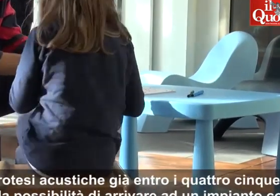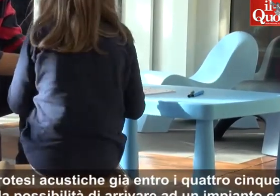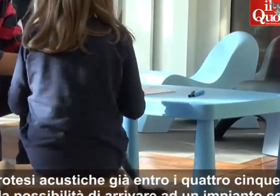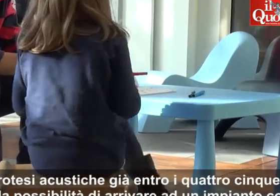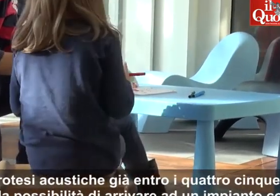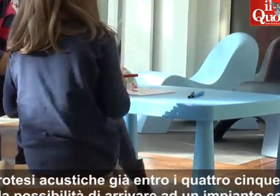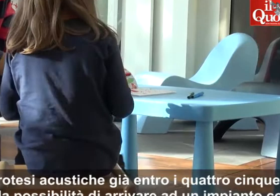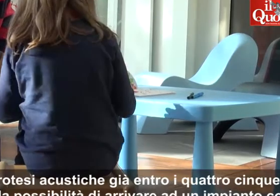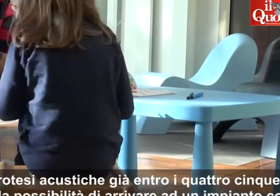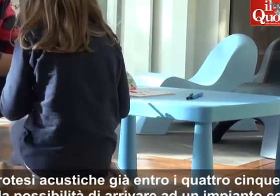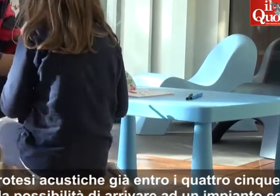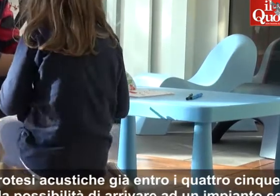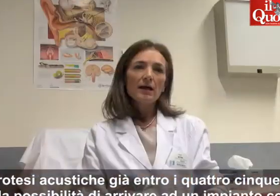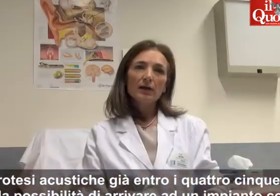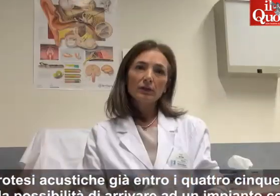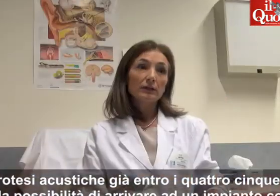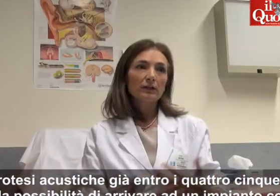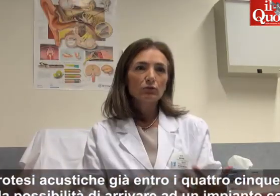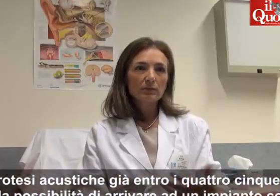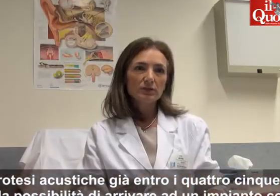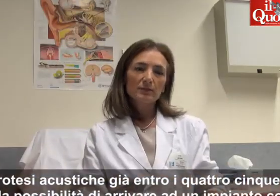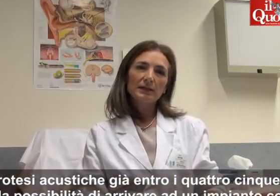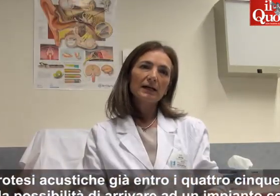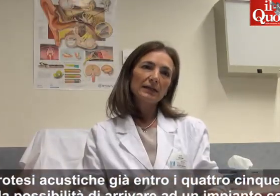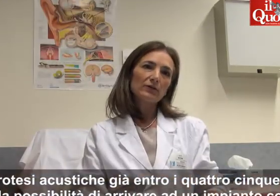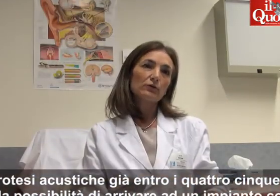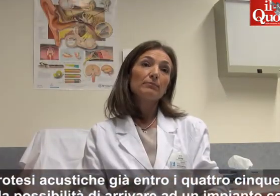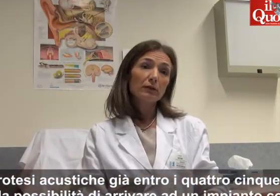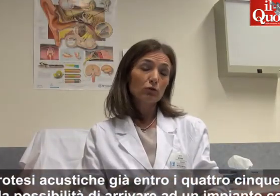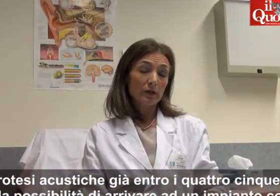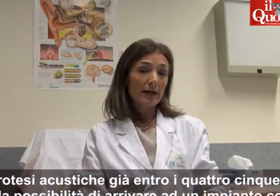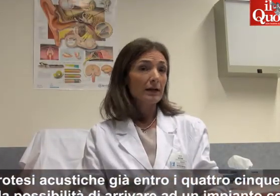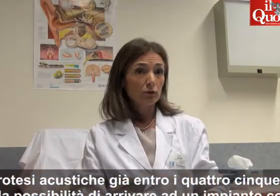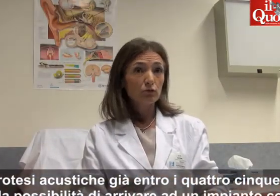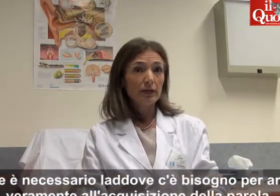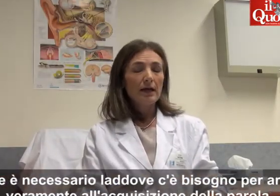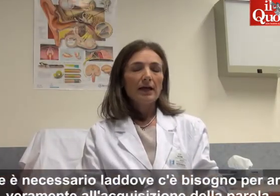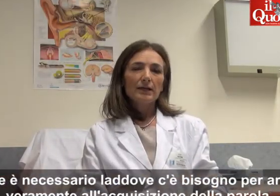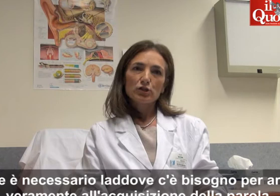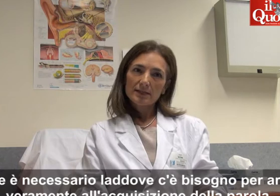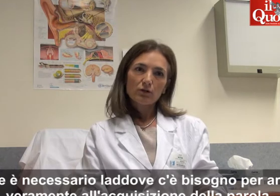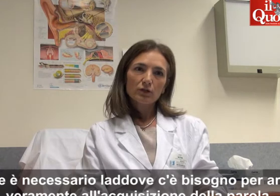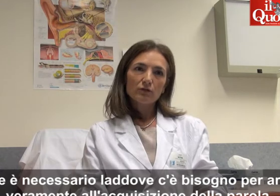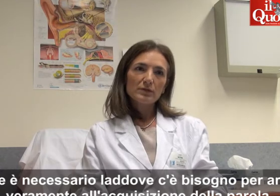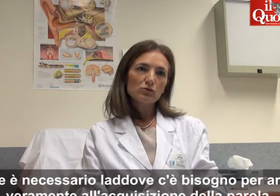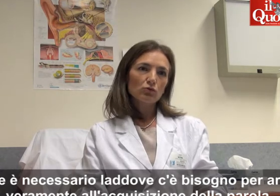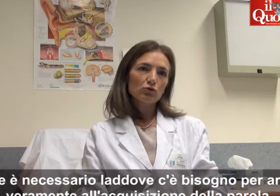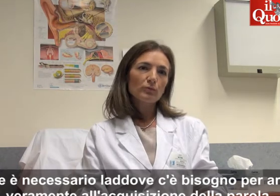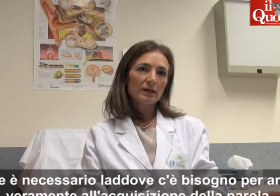entro i 4-5 mesi e quindi addirittura la possibilità di arrivare a un impianto cocleare laddove è necessario, laddove è bisogno per